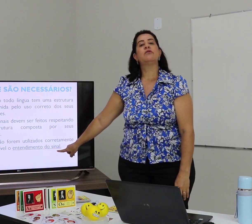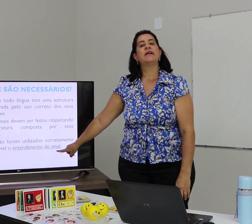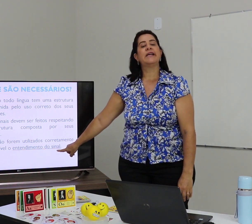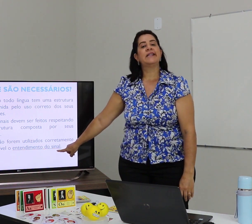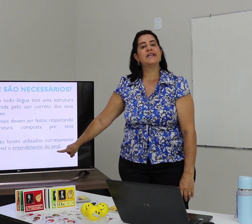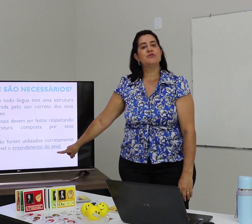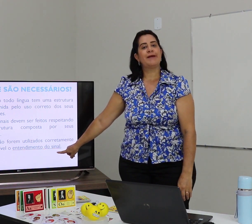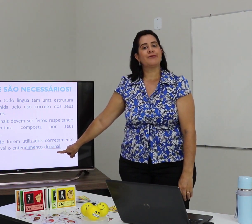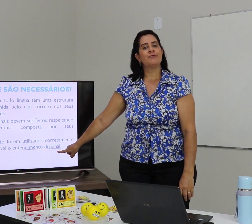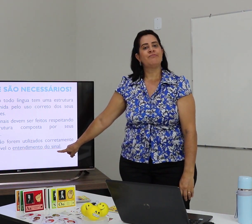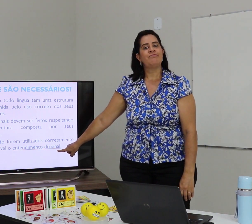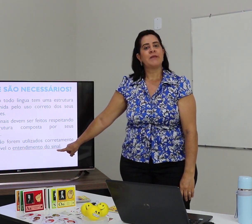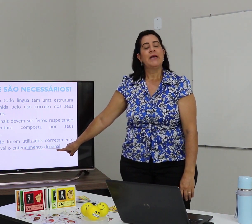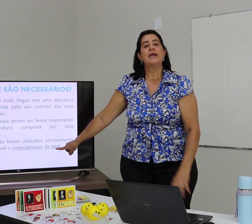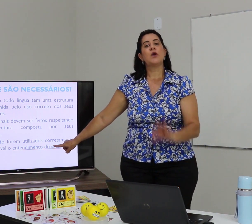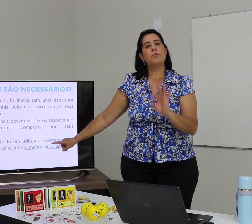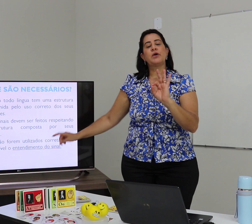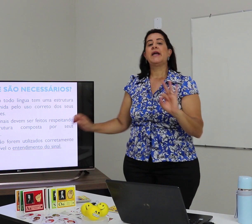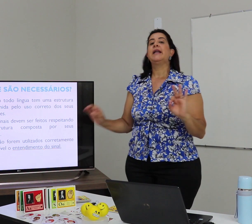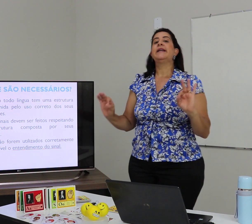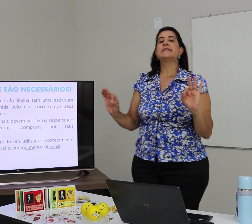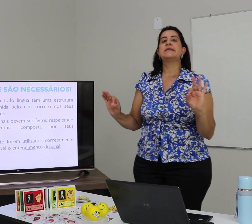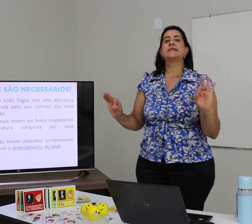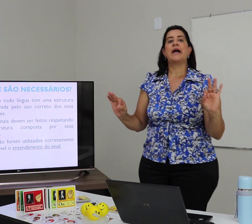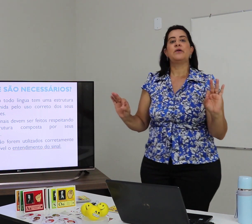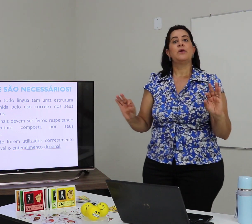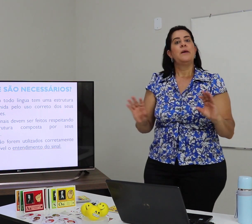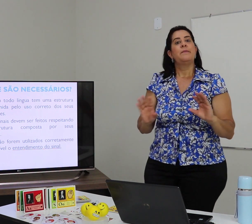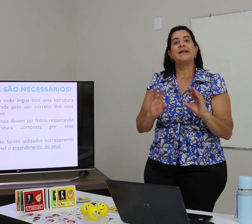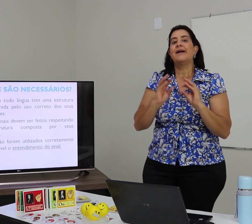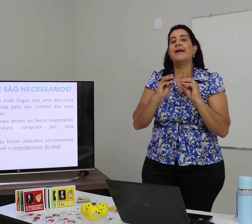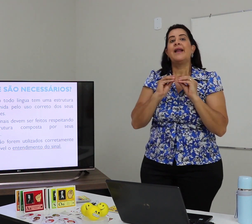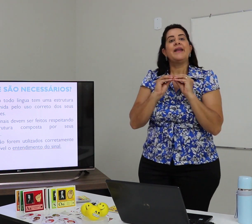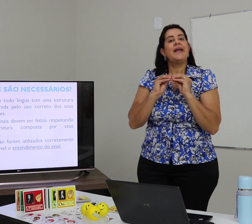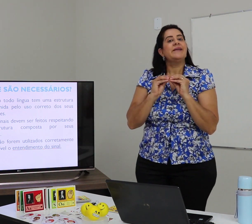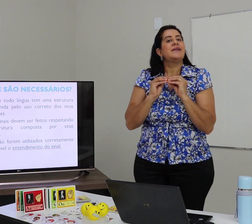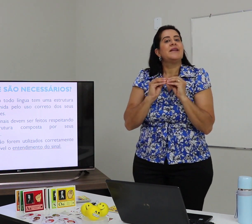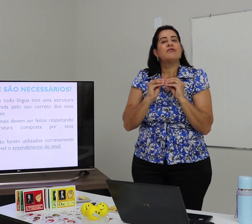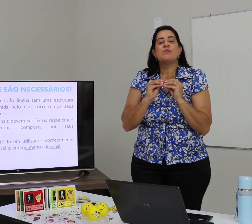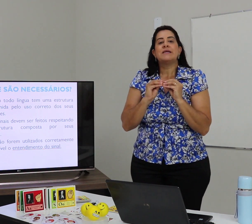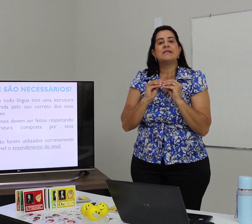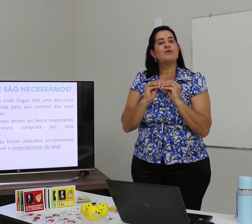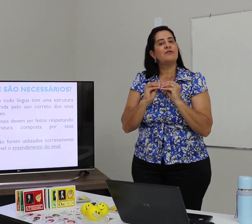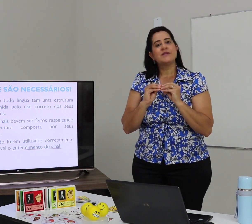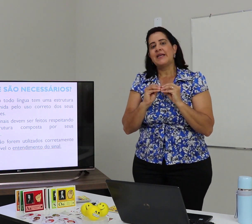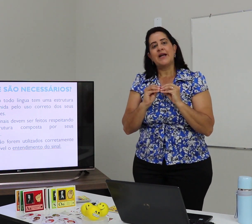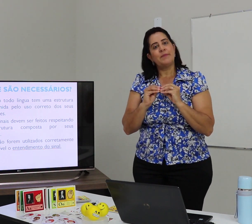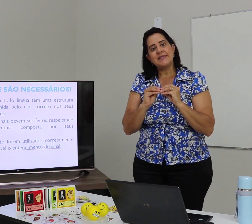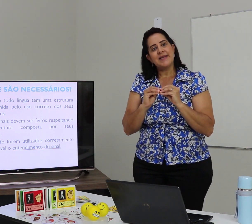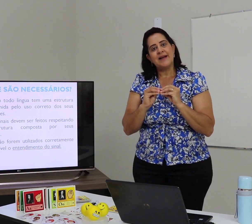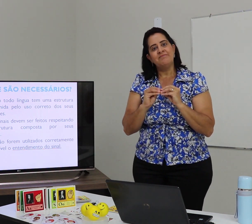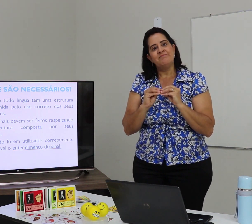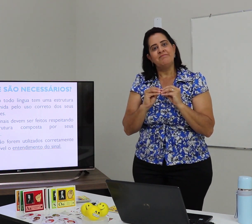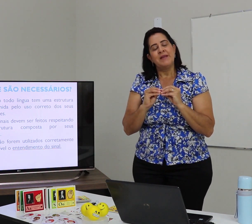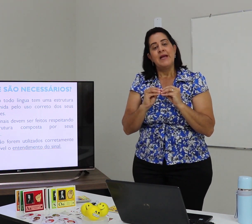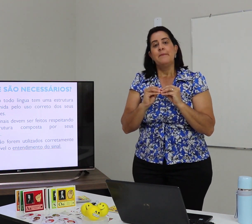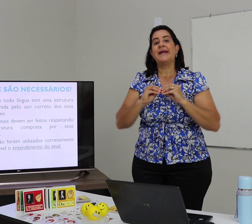vai ter entendimento. Então, por que ele é necessário? Para dar clareza na informação que você quer passar, para